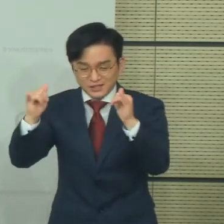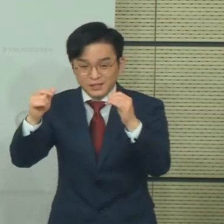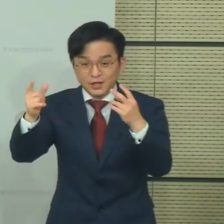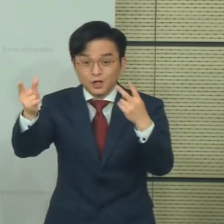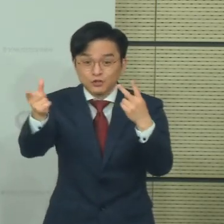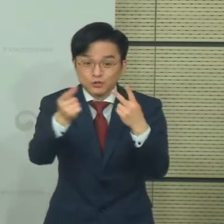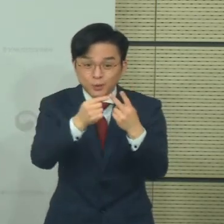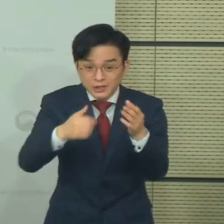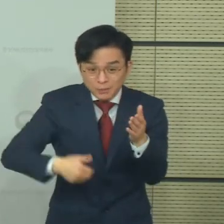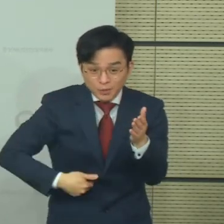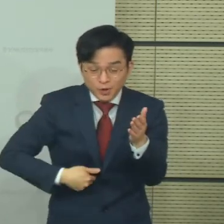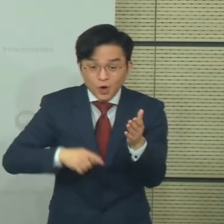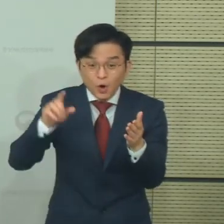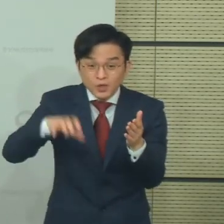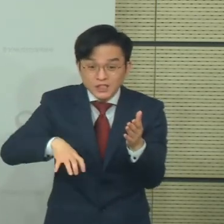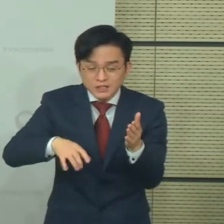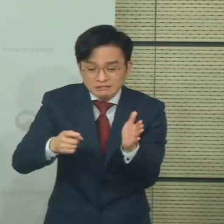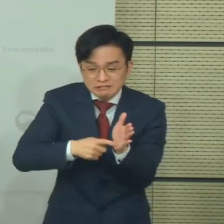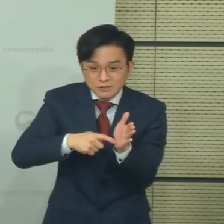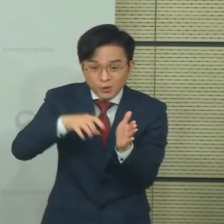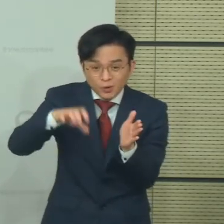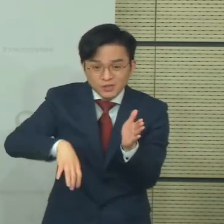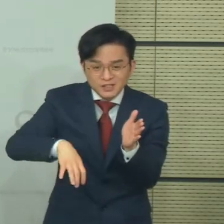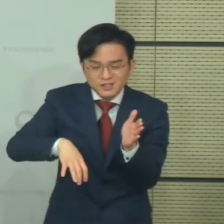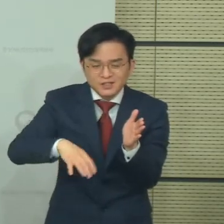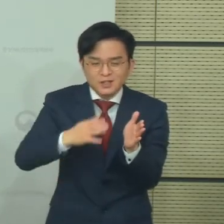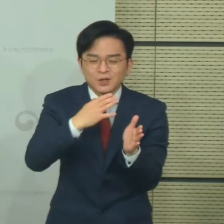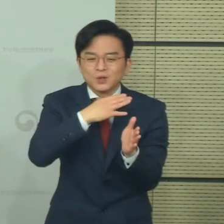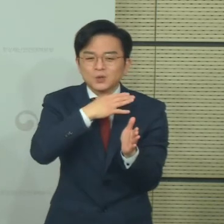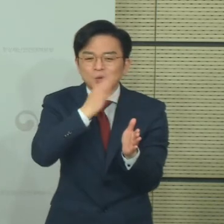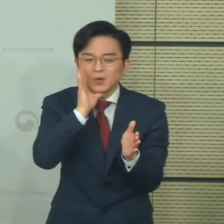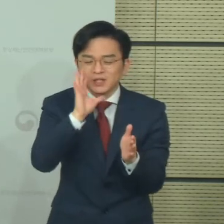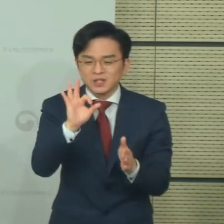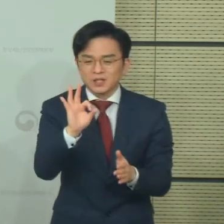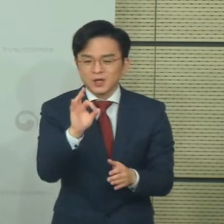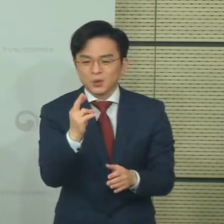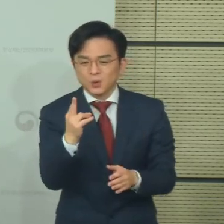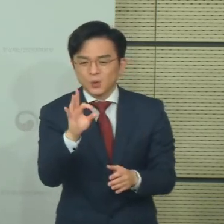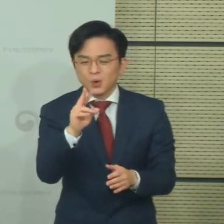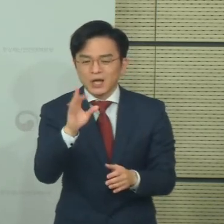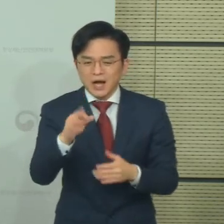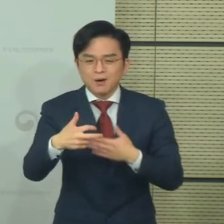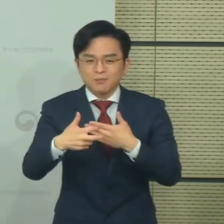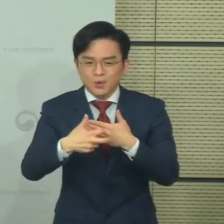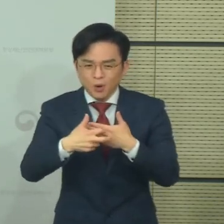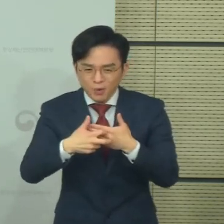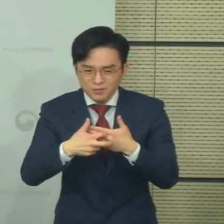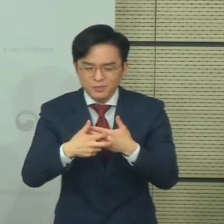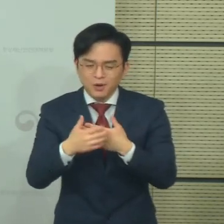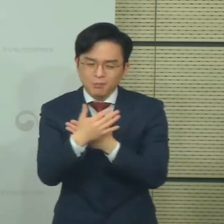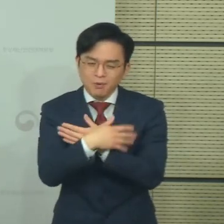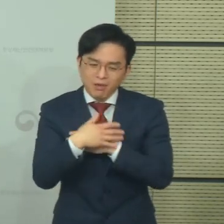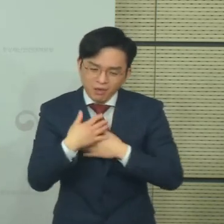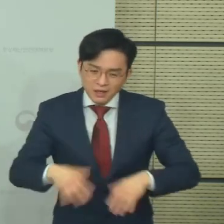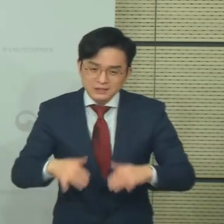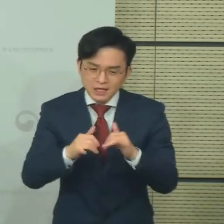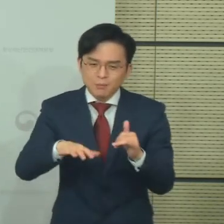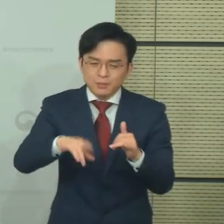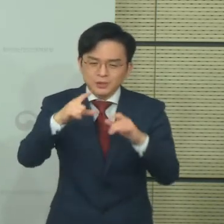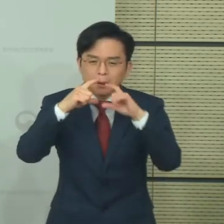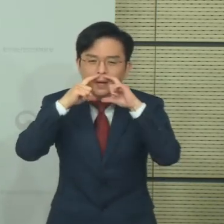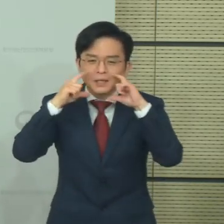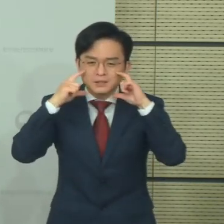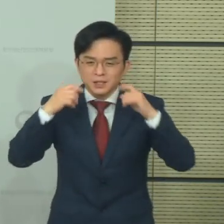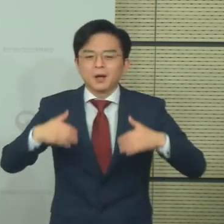예를 들면 노인 요양시설이나 요양병원에 입원해 계신 질병을 가지신 노인분들이나 이런 분들에게 마스크가 공급될 수 있어야